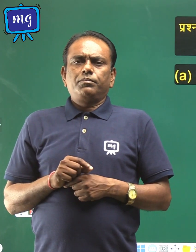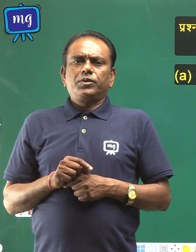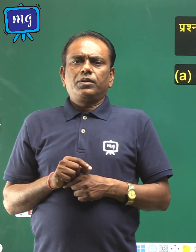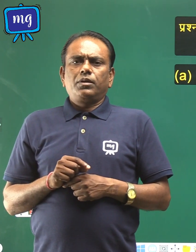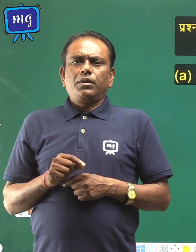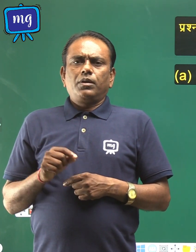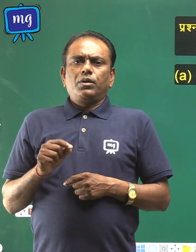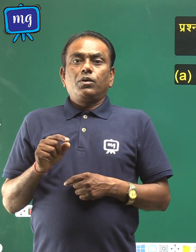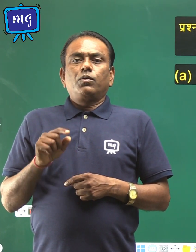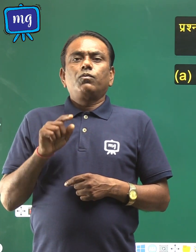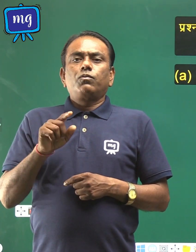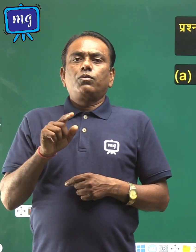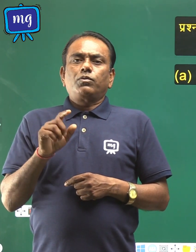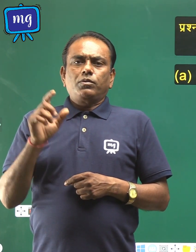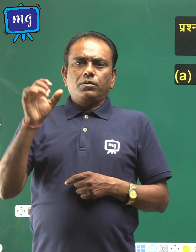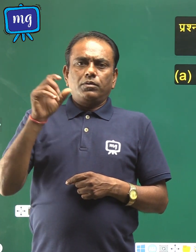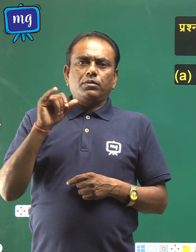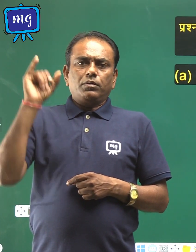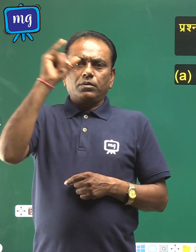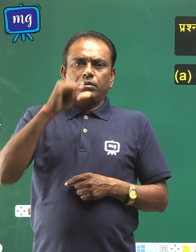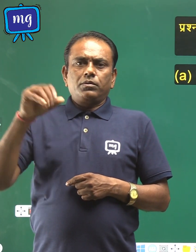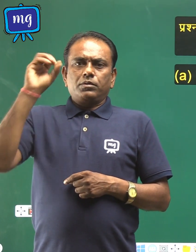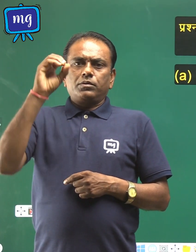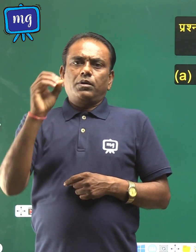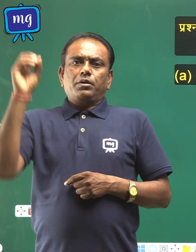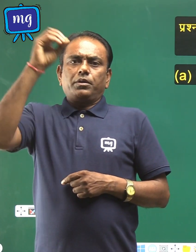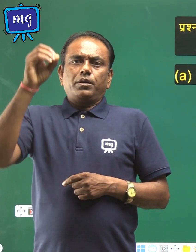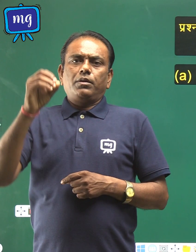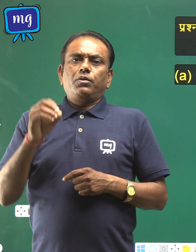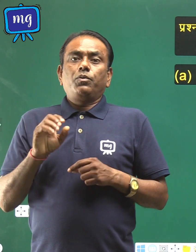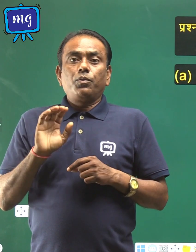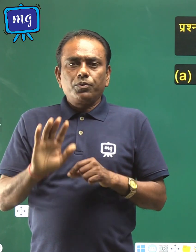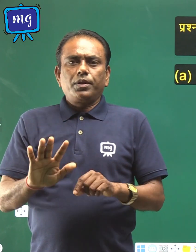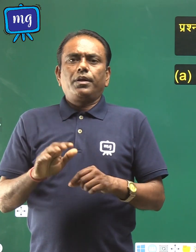वो 60 डिग्री का चाप होता है।